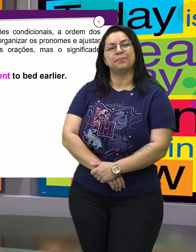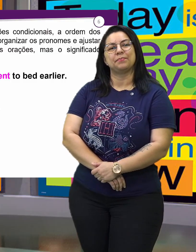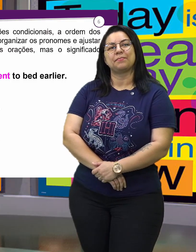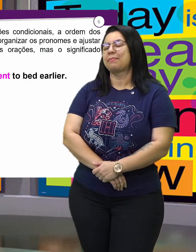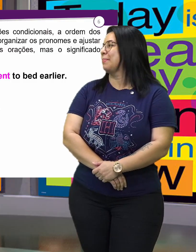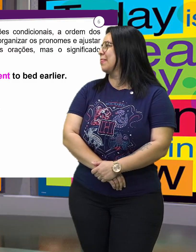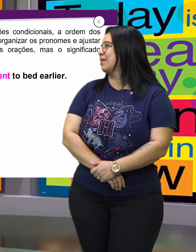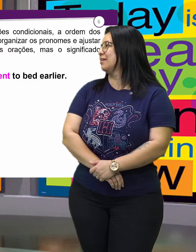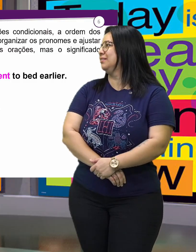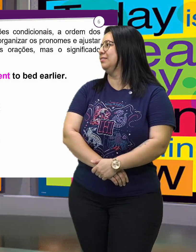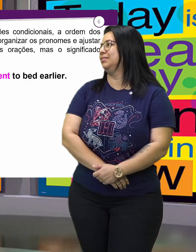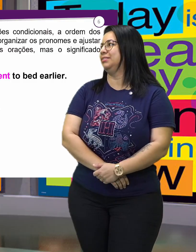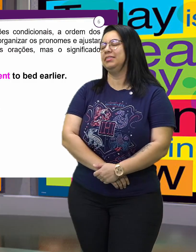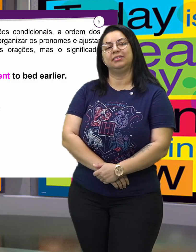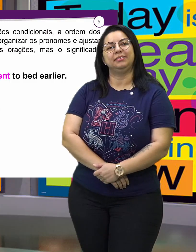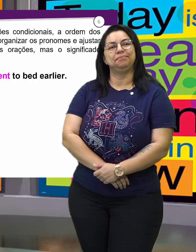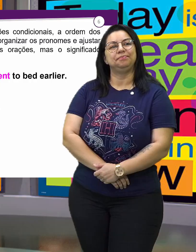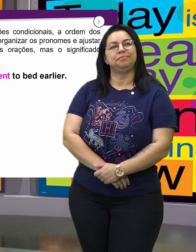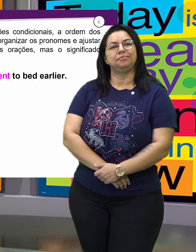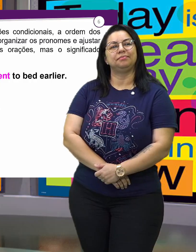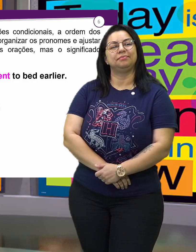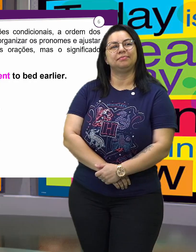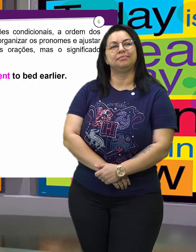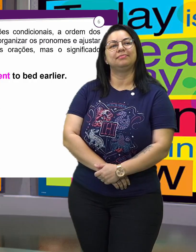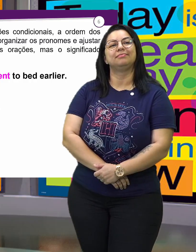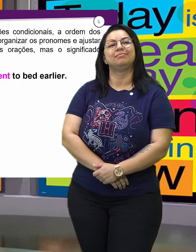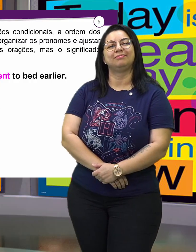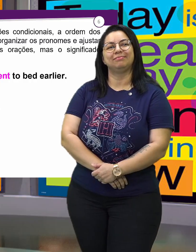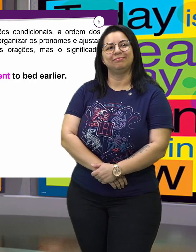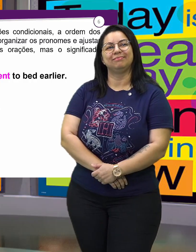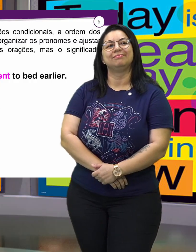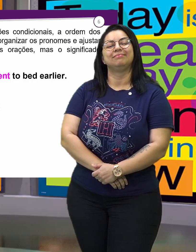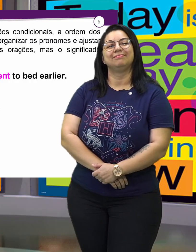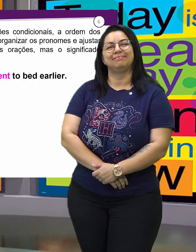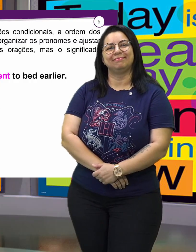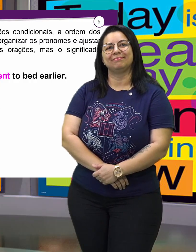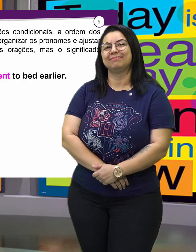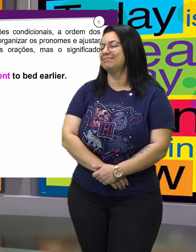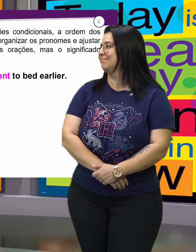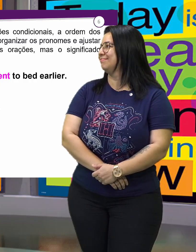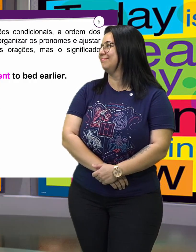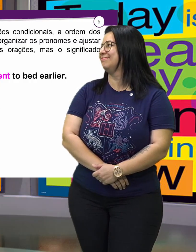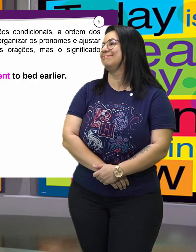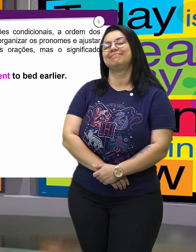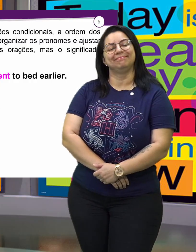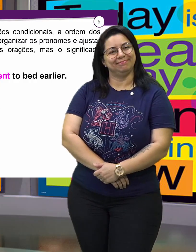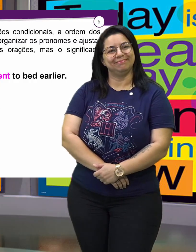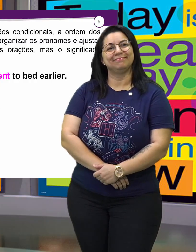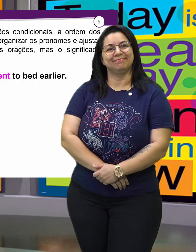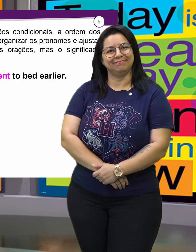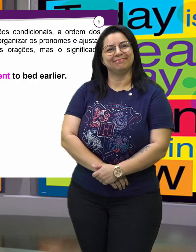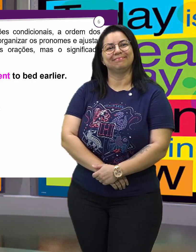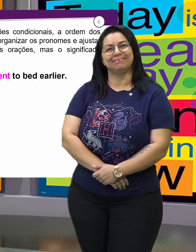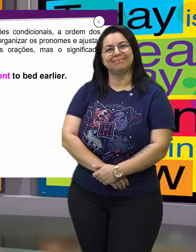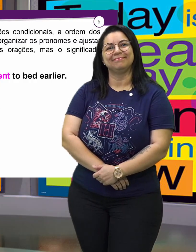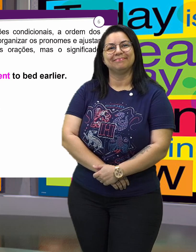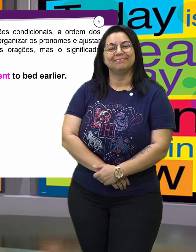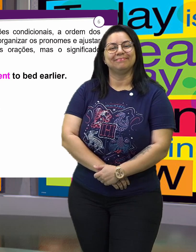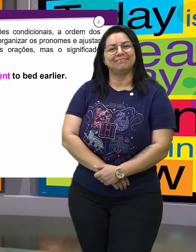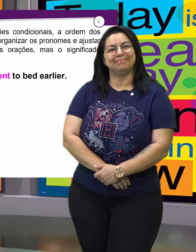é interessante eles lembrarem que os verbos modais, o verbo que vem depois do verbo modal, ele não sofre nenhuma mudança de